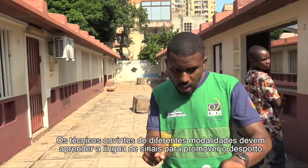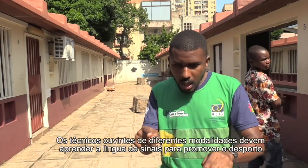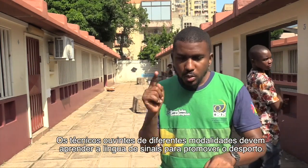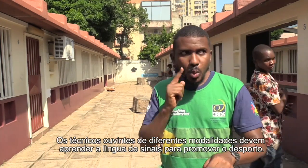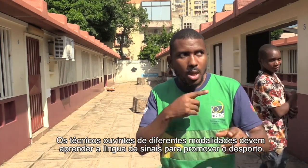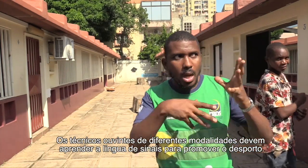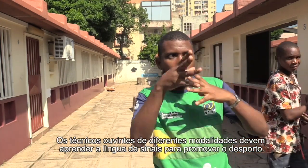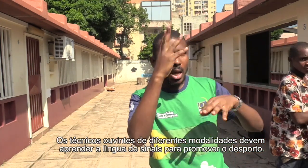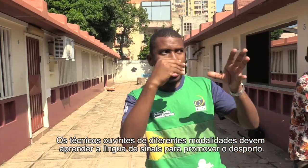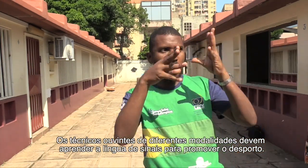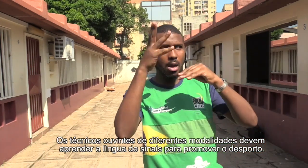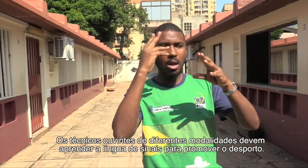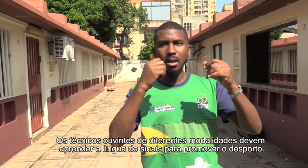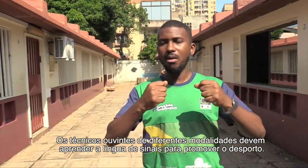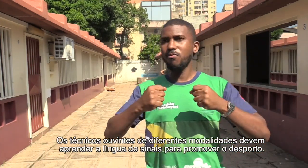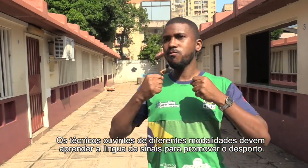desporto.